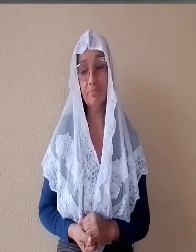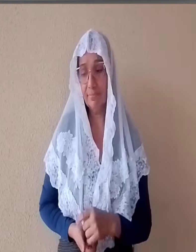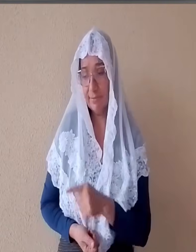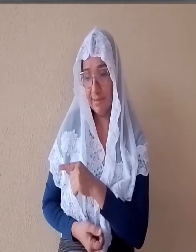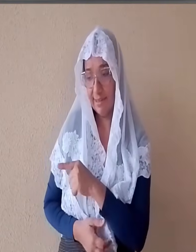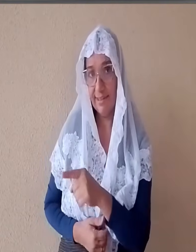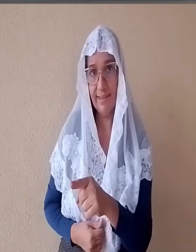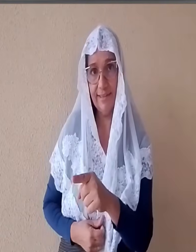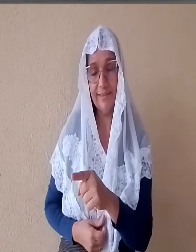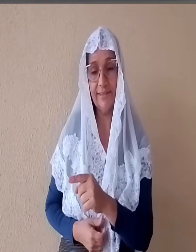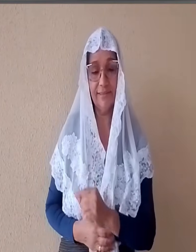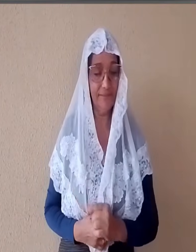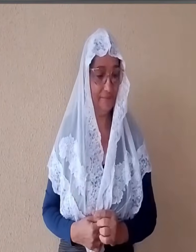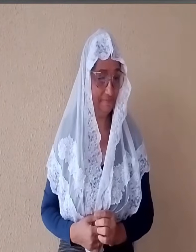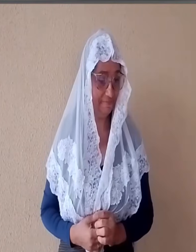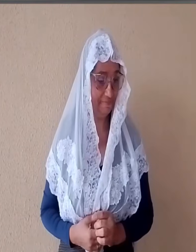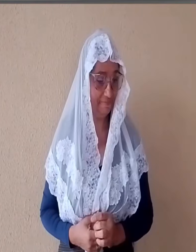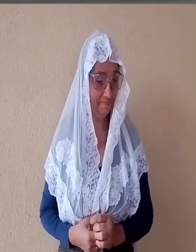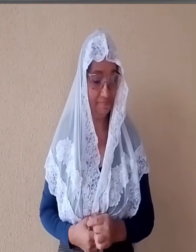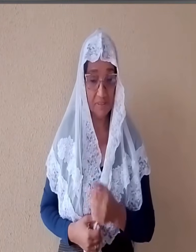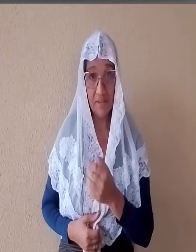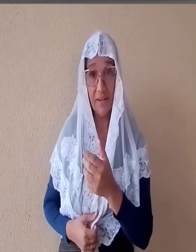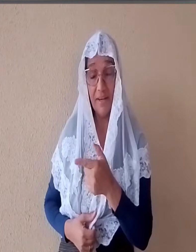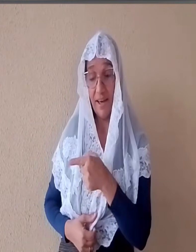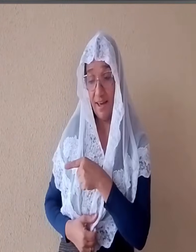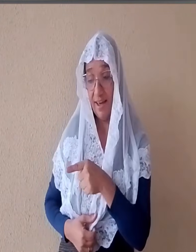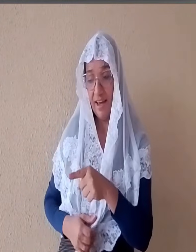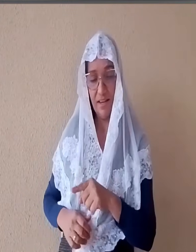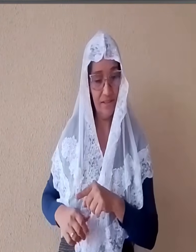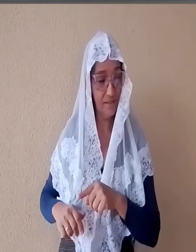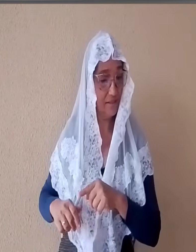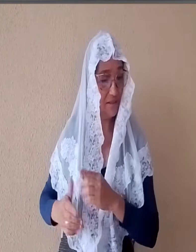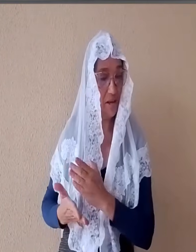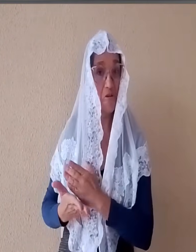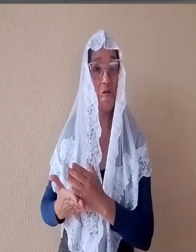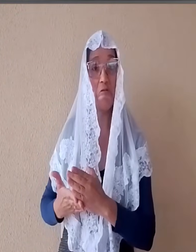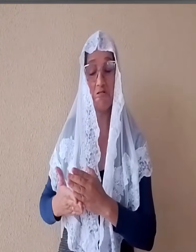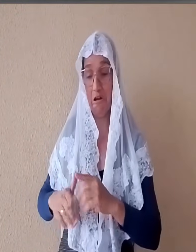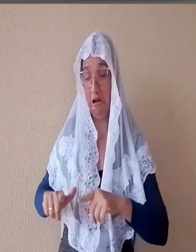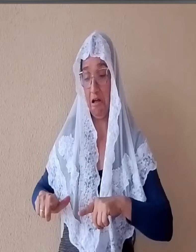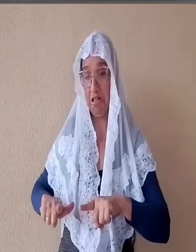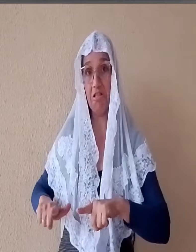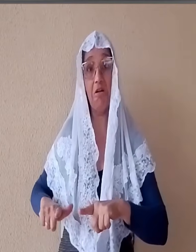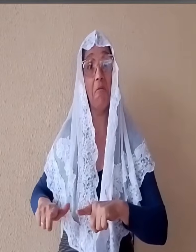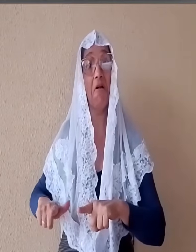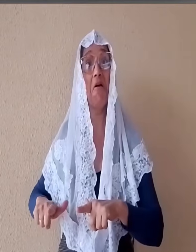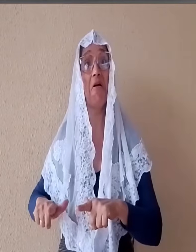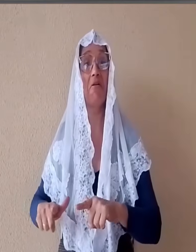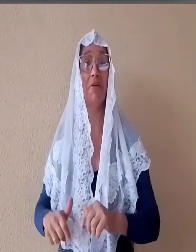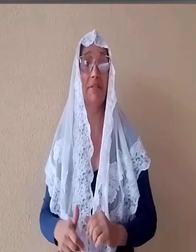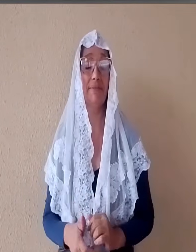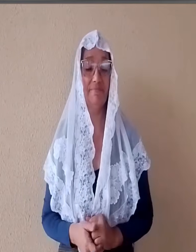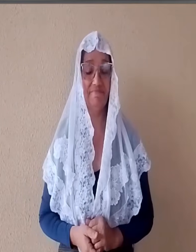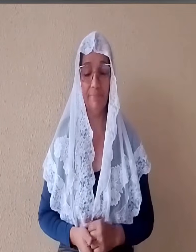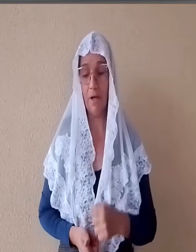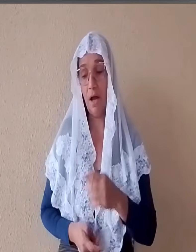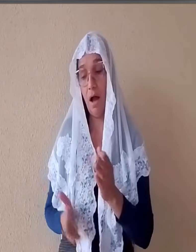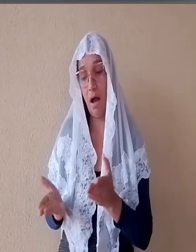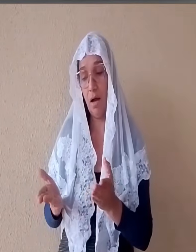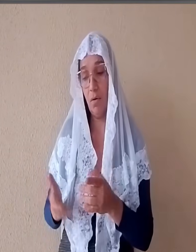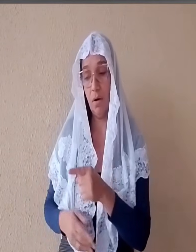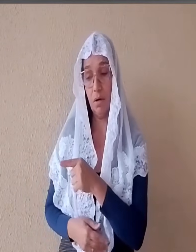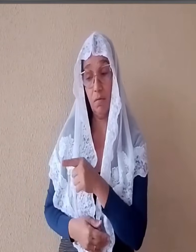água. Ele falou: a melhor coisa que eu quis ouvir. Ele já fez um concerto com